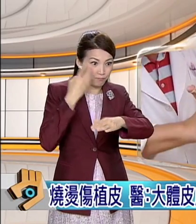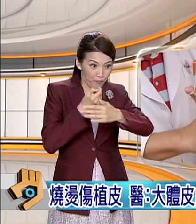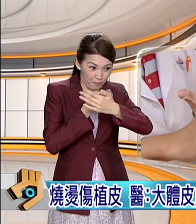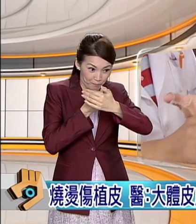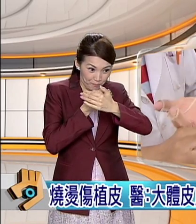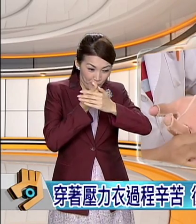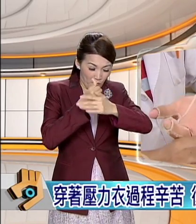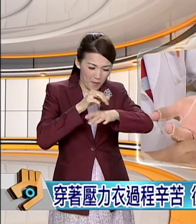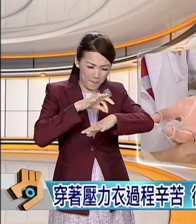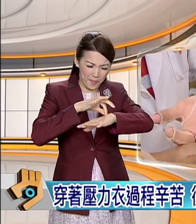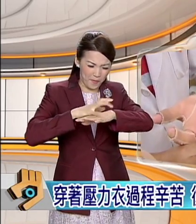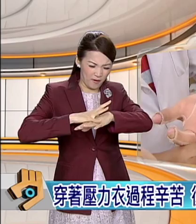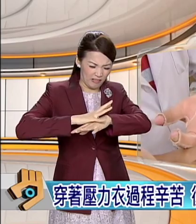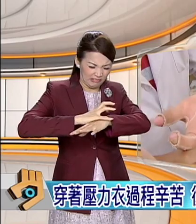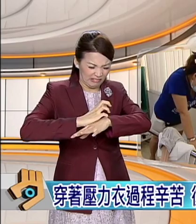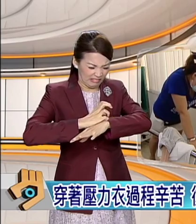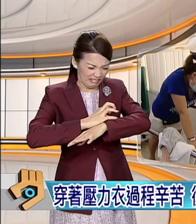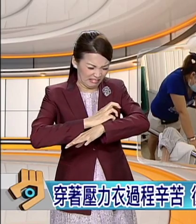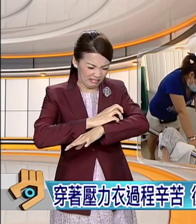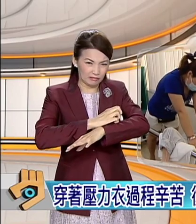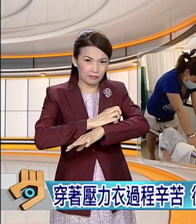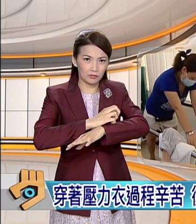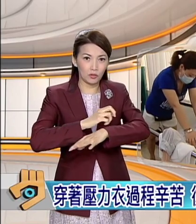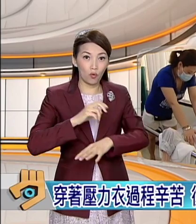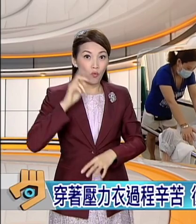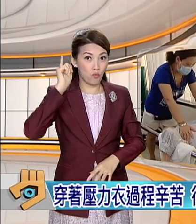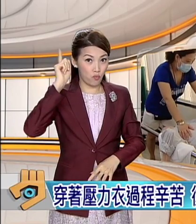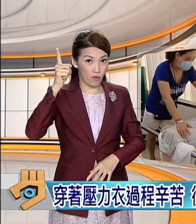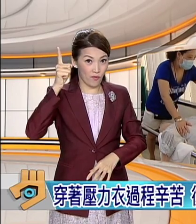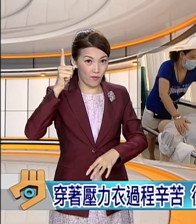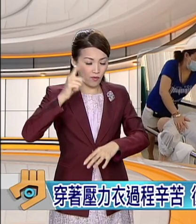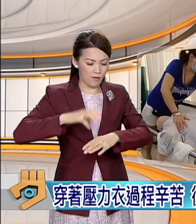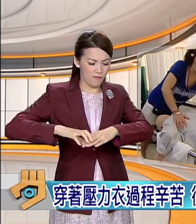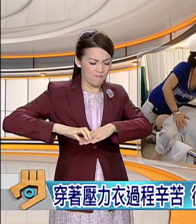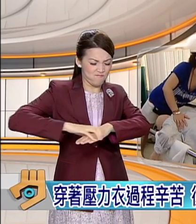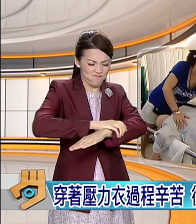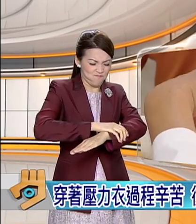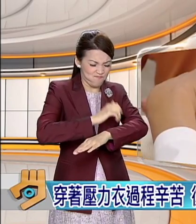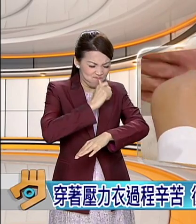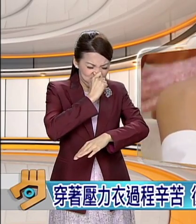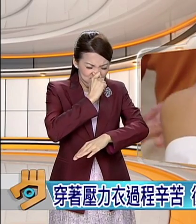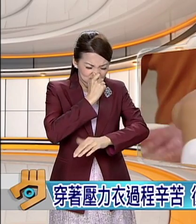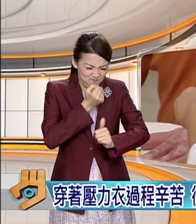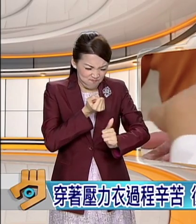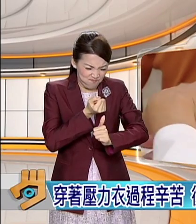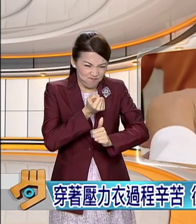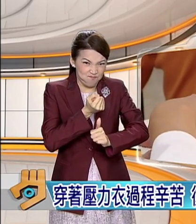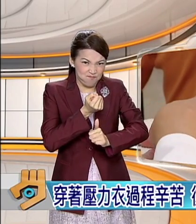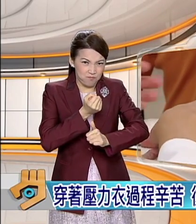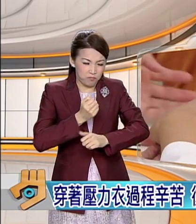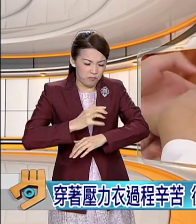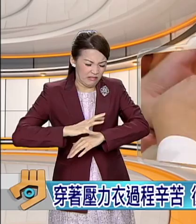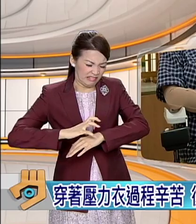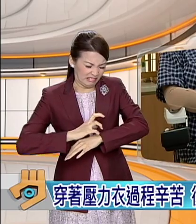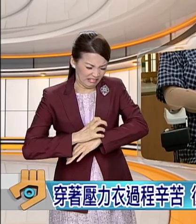来的皮肤因为结构遭到破坏，必须穿上压力衣，抑制疤痕增